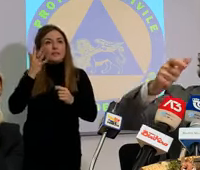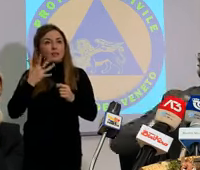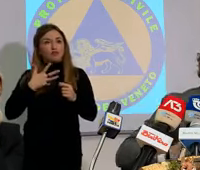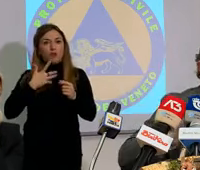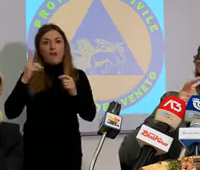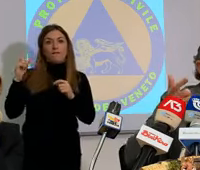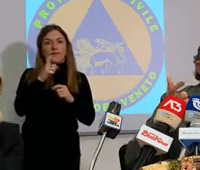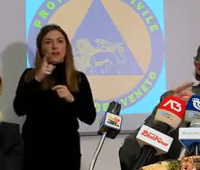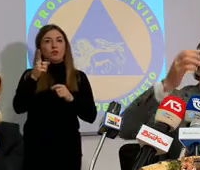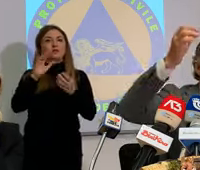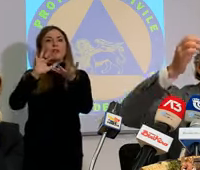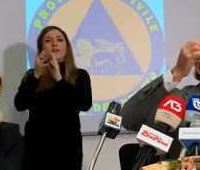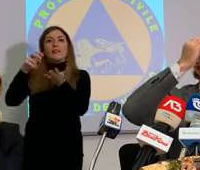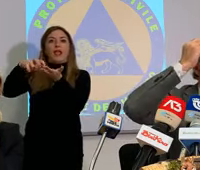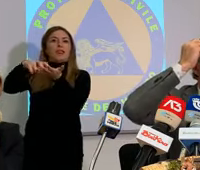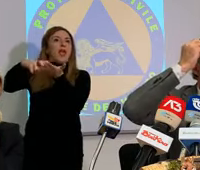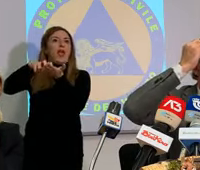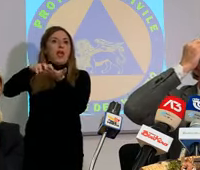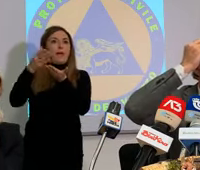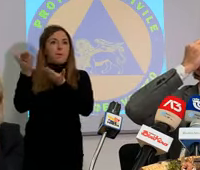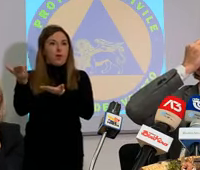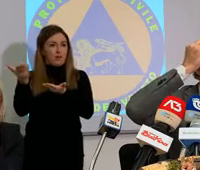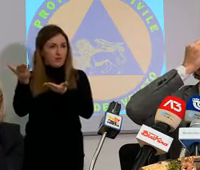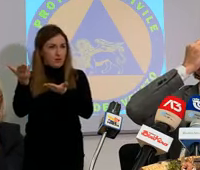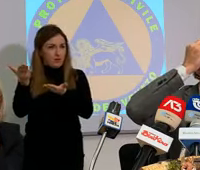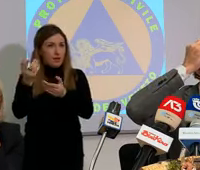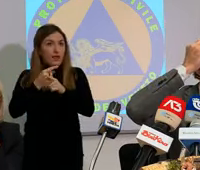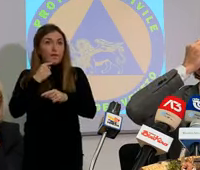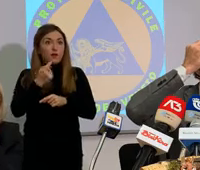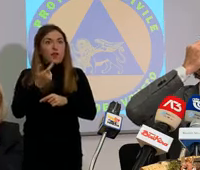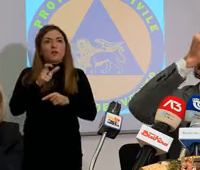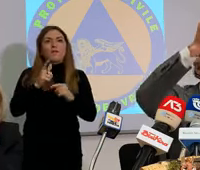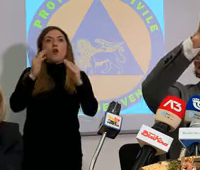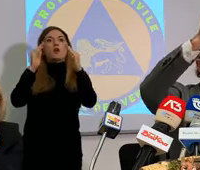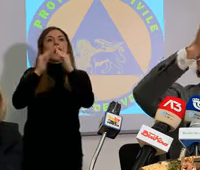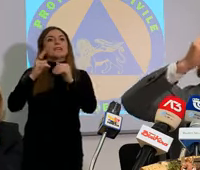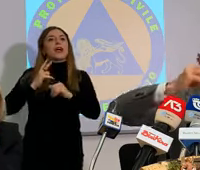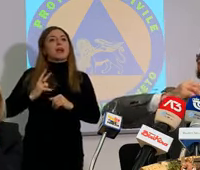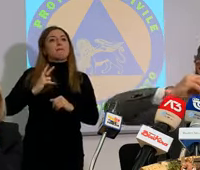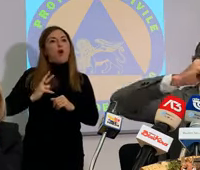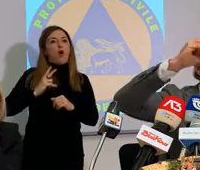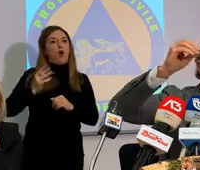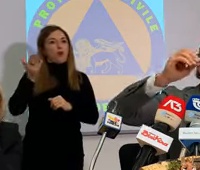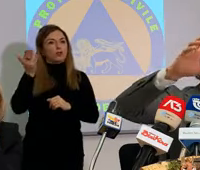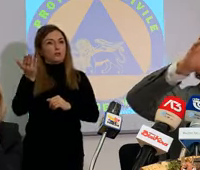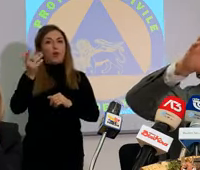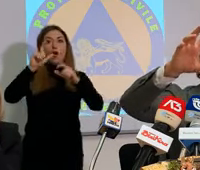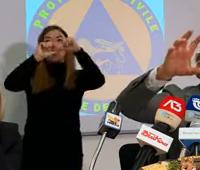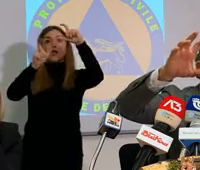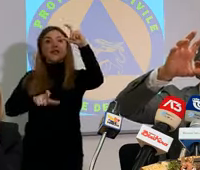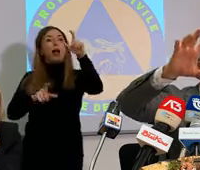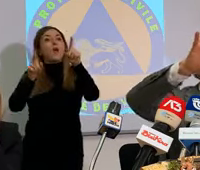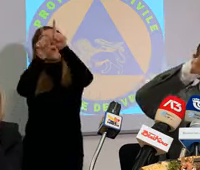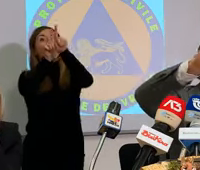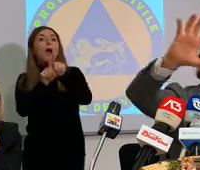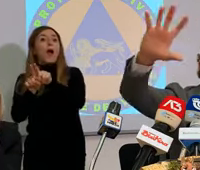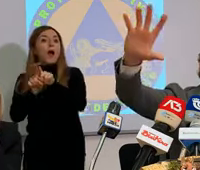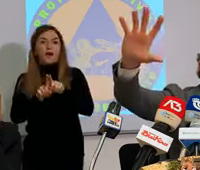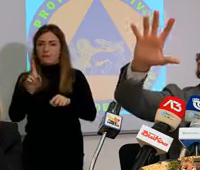debolezza questo lo ha detto perché non vorrei che qualcuno pensasse che le case di riposo esistono in tutta italia con questa conformazione